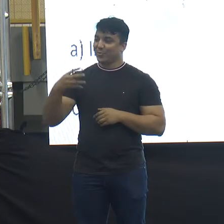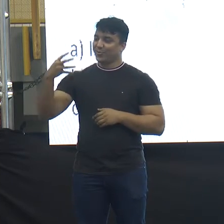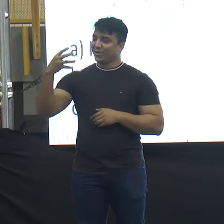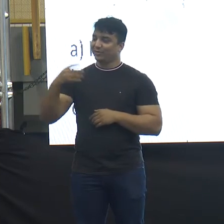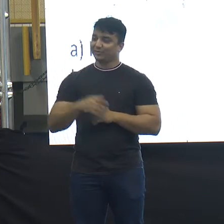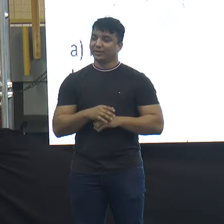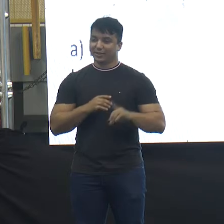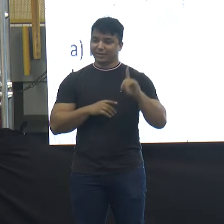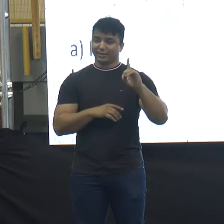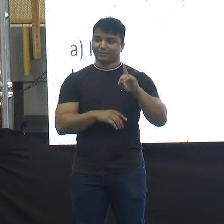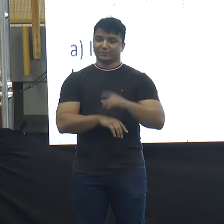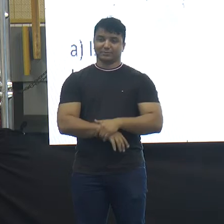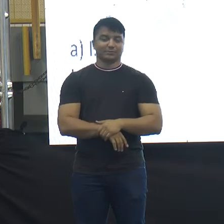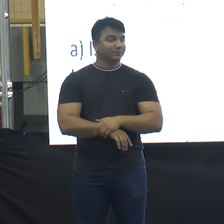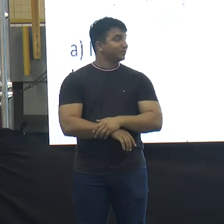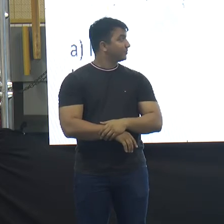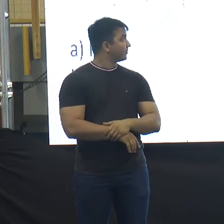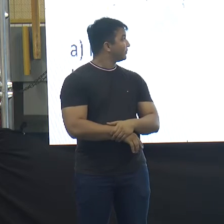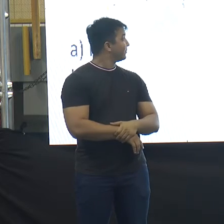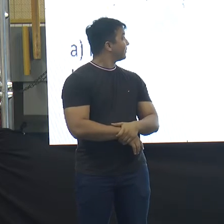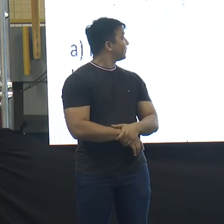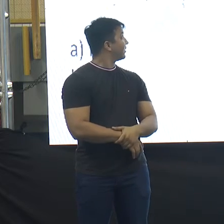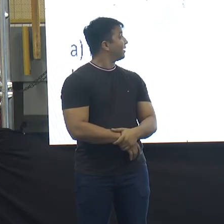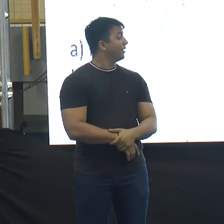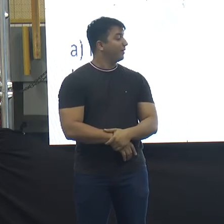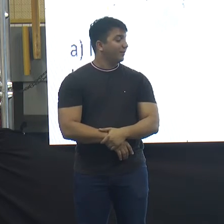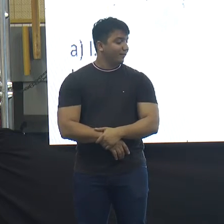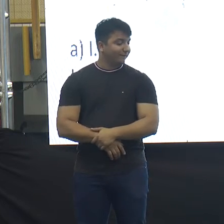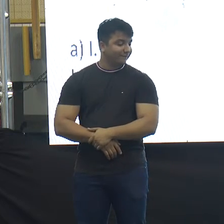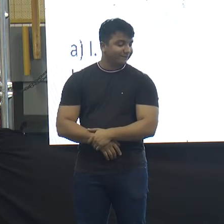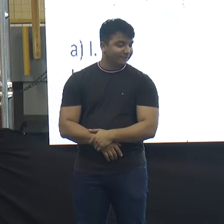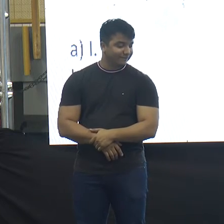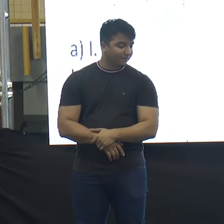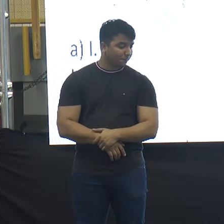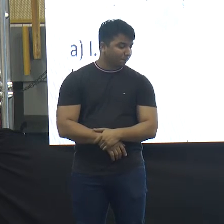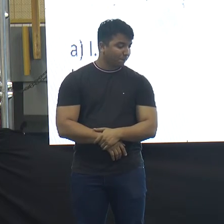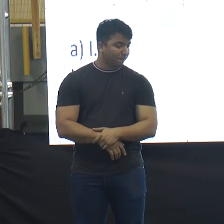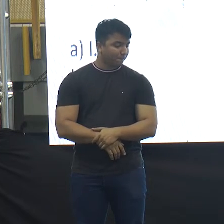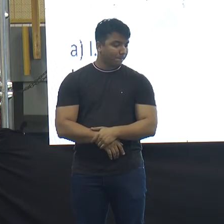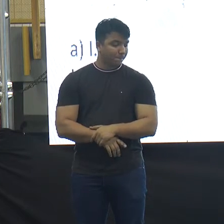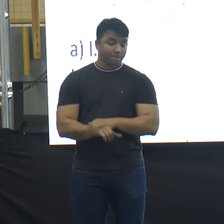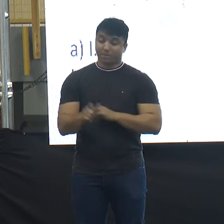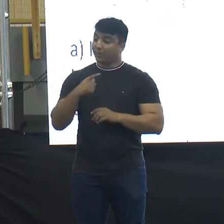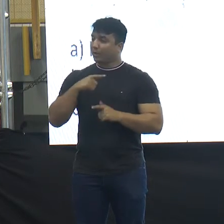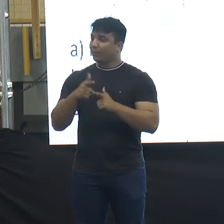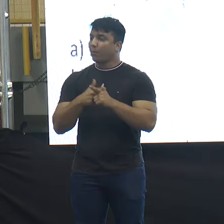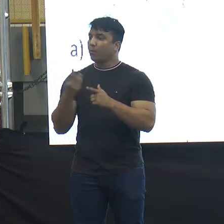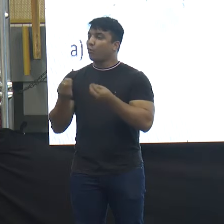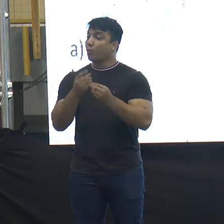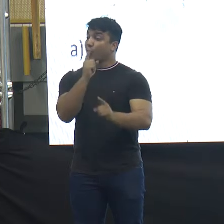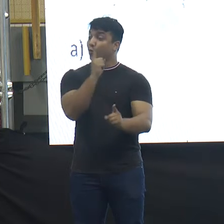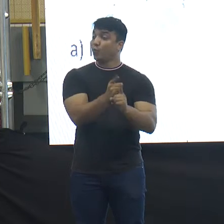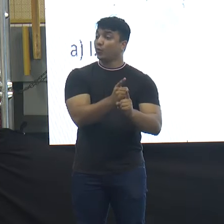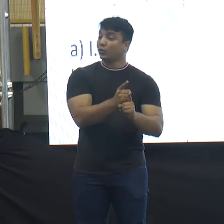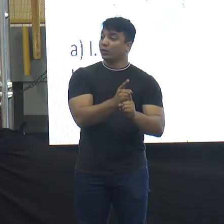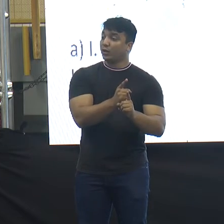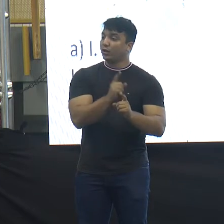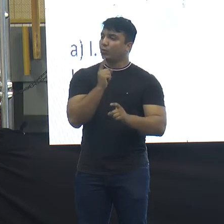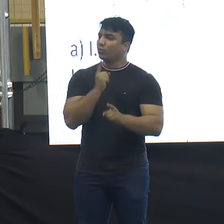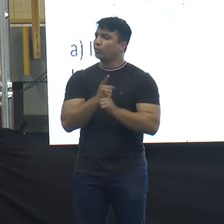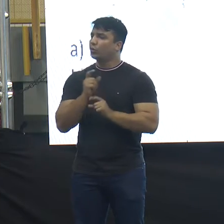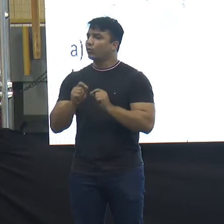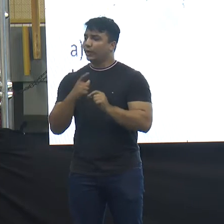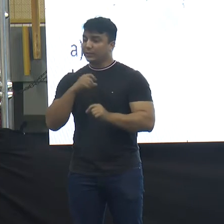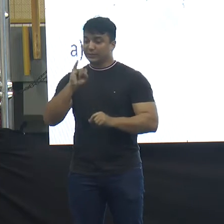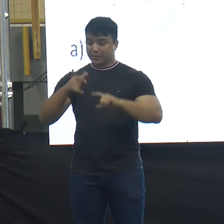a letra D de dado. Ok? Certo? Não tem o que fazer. Agora, a base do problema era você identificar se